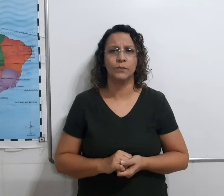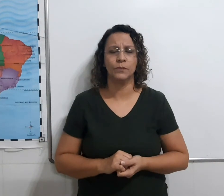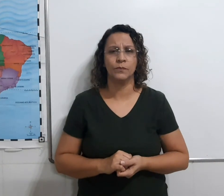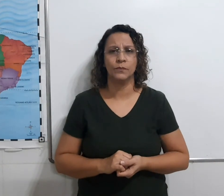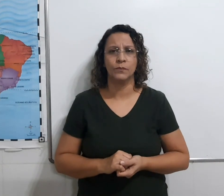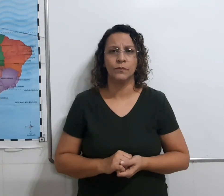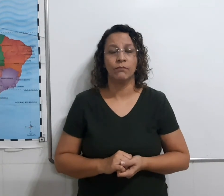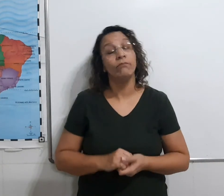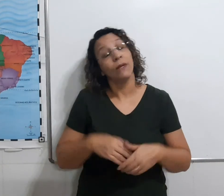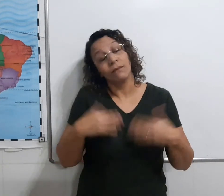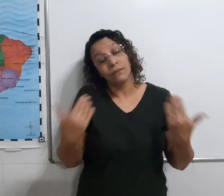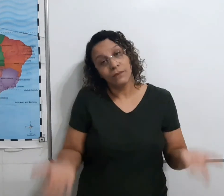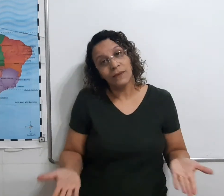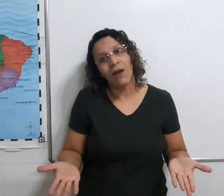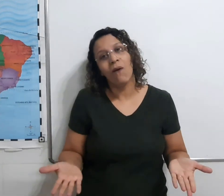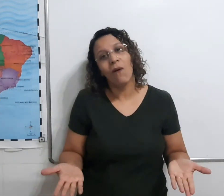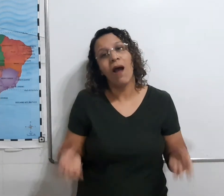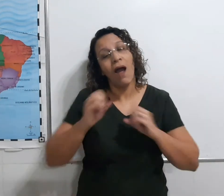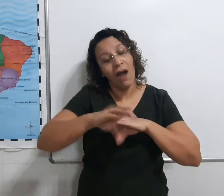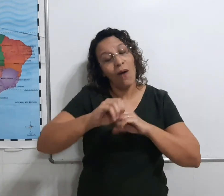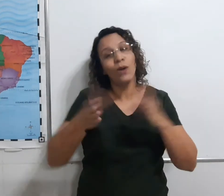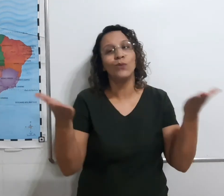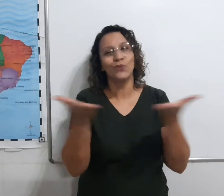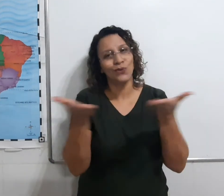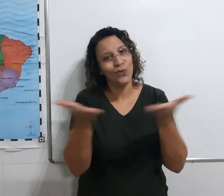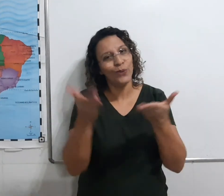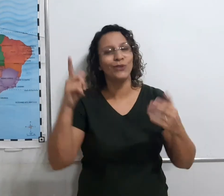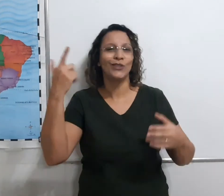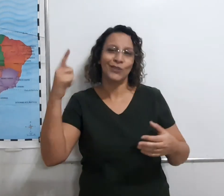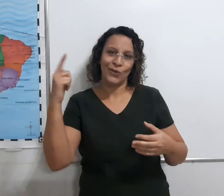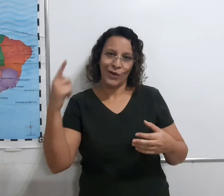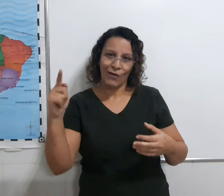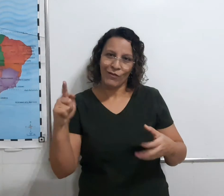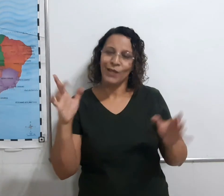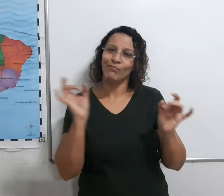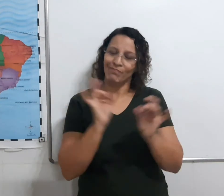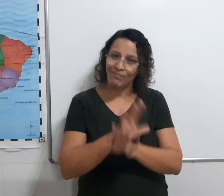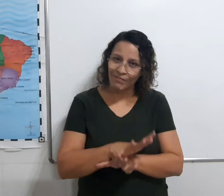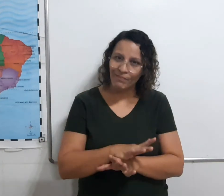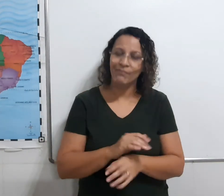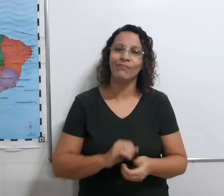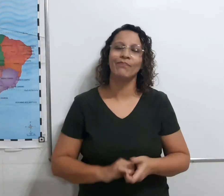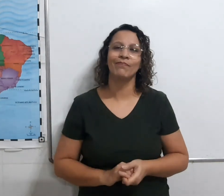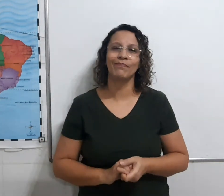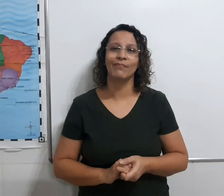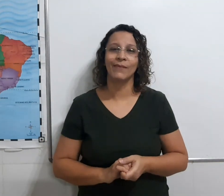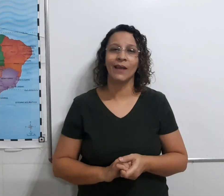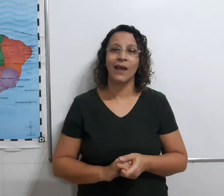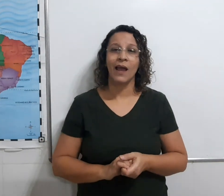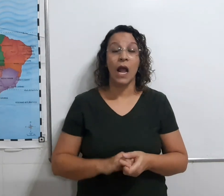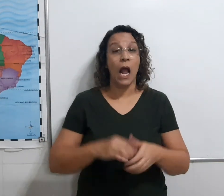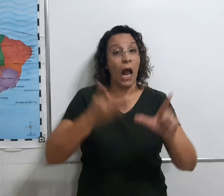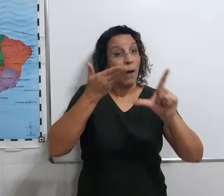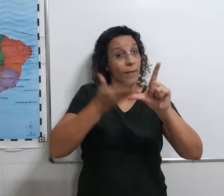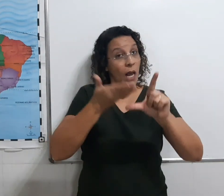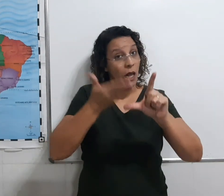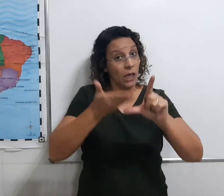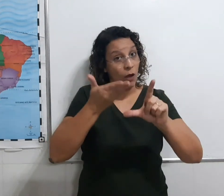E essa foi a nossa aula de Geografia. Na plataforma, explicarei